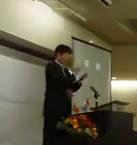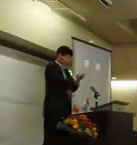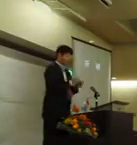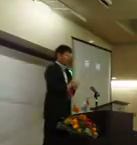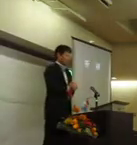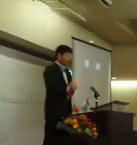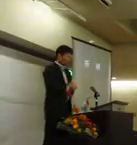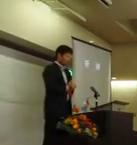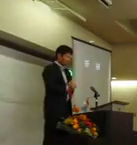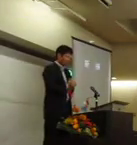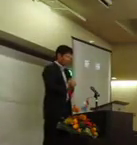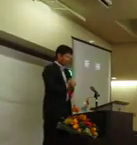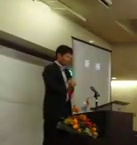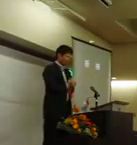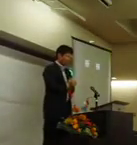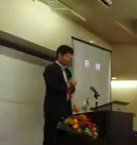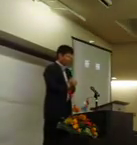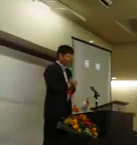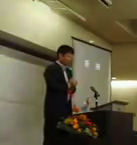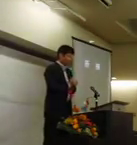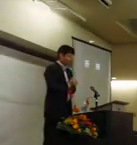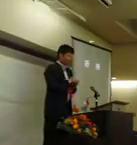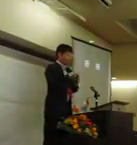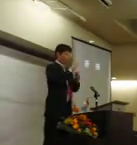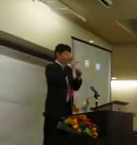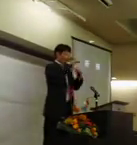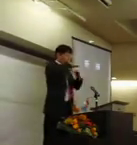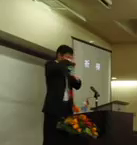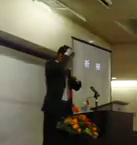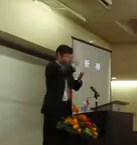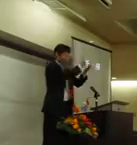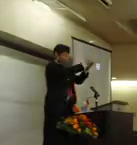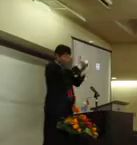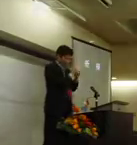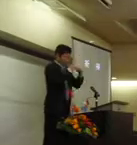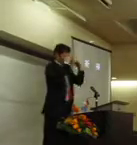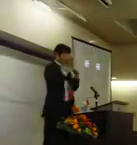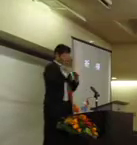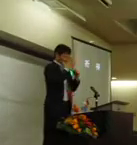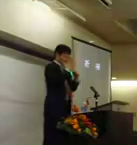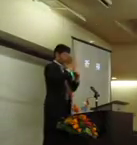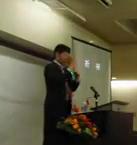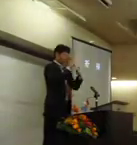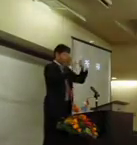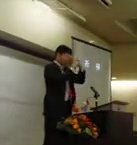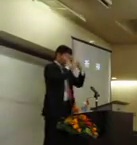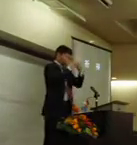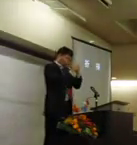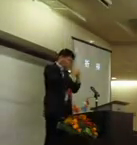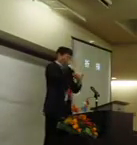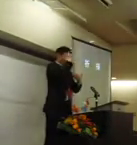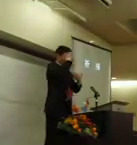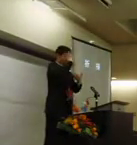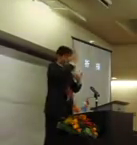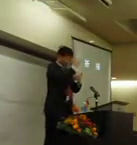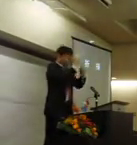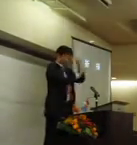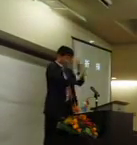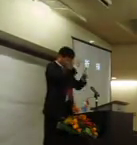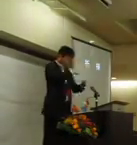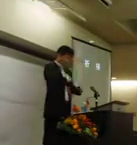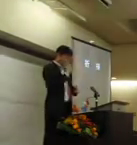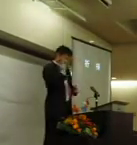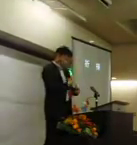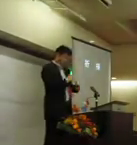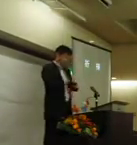受けることができますように、聖霊で満たしてください。心を満たしてください。初めていらっしゃる方もいらっしゃいます